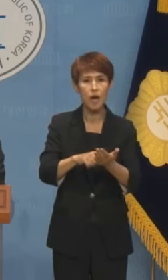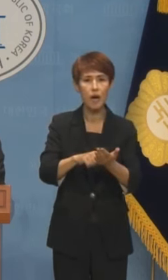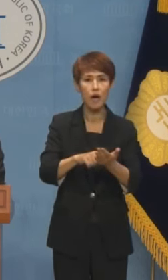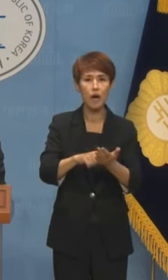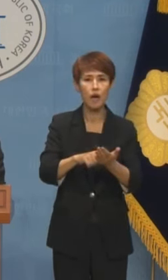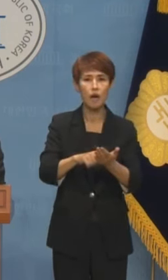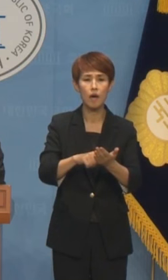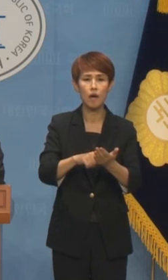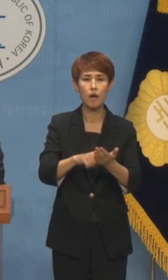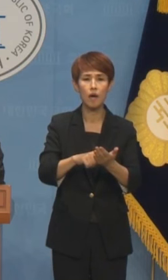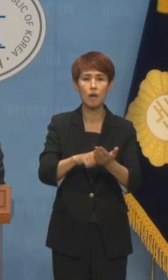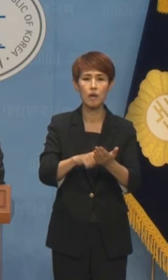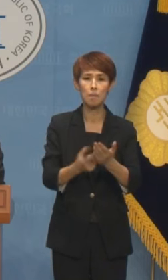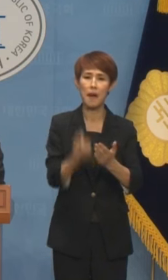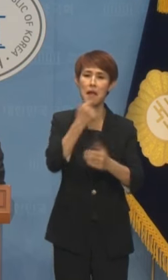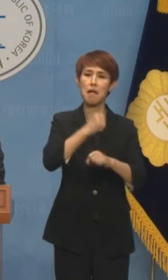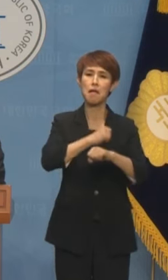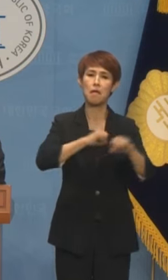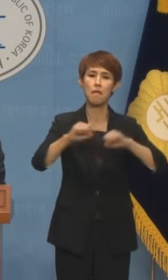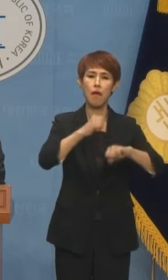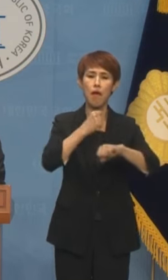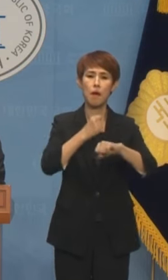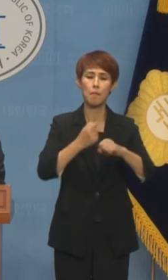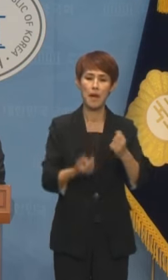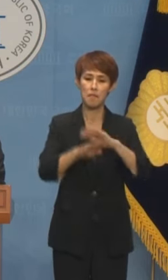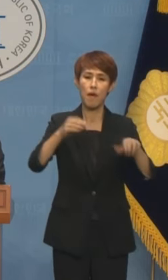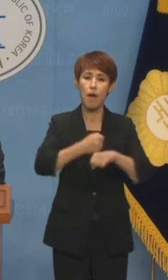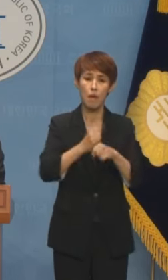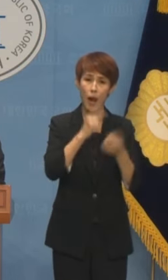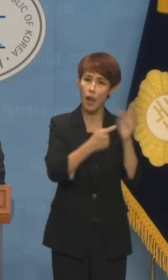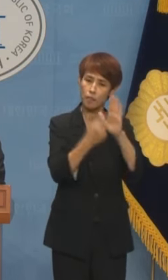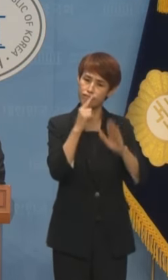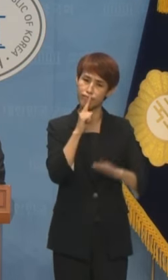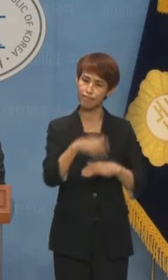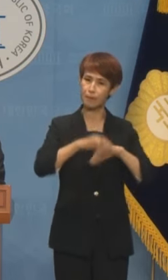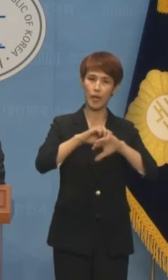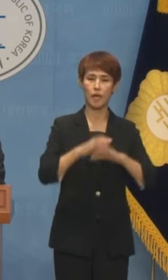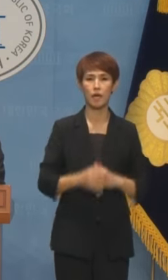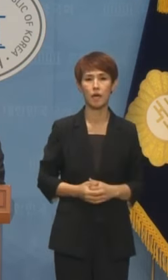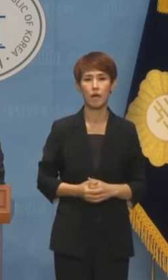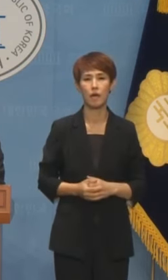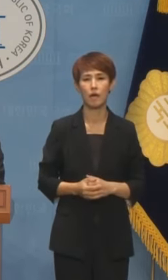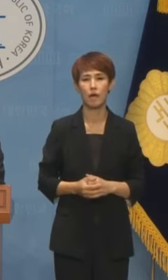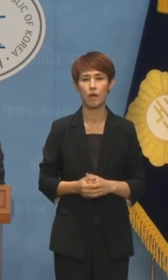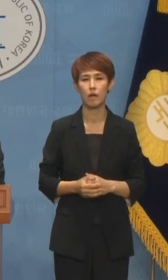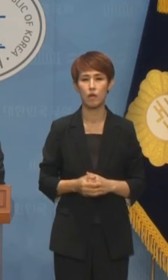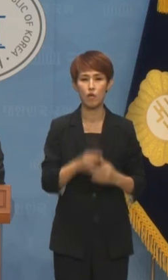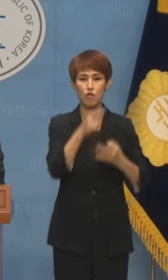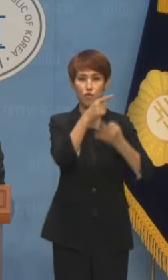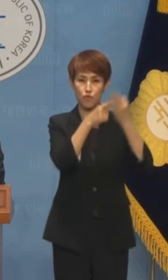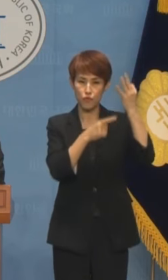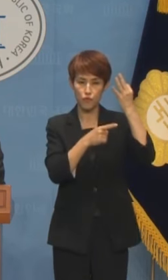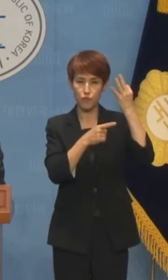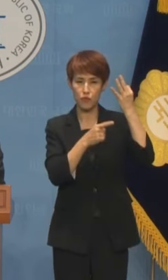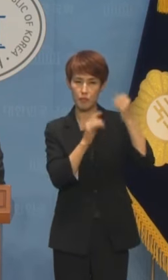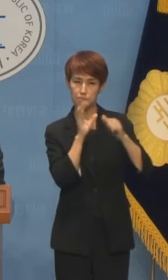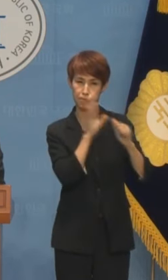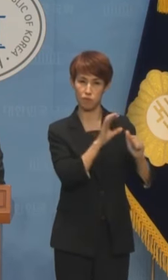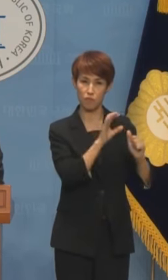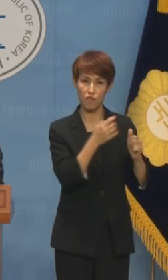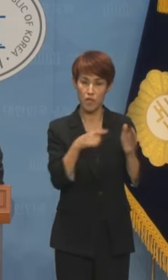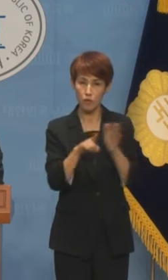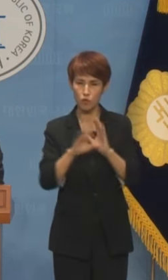규명하겠다는 말과 모순됩니다. 당시 수사팀이 수리하는 윤 사단 압박에 대한 국민적 의구심만